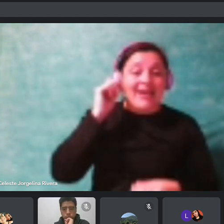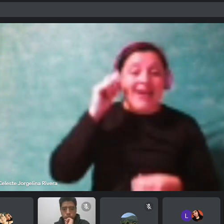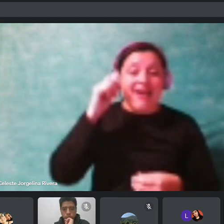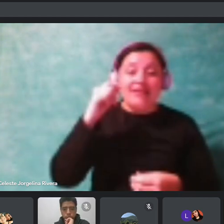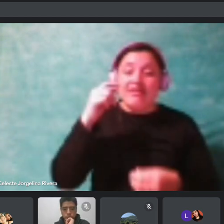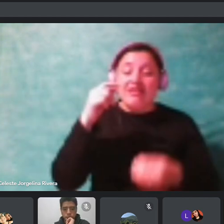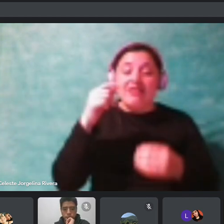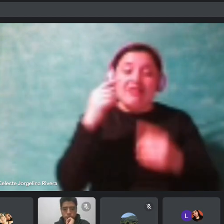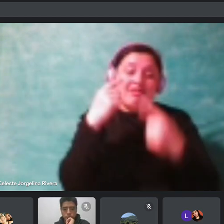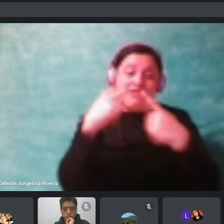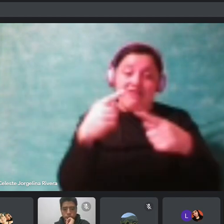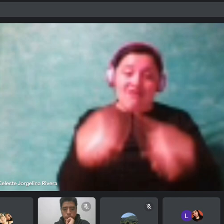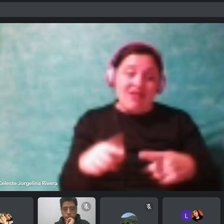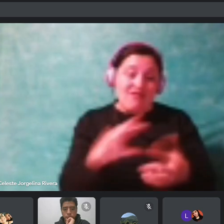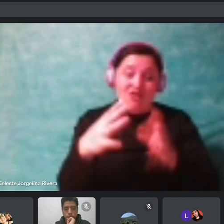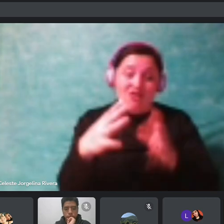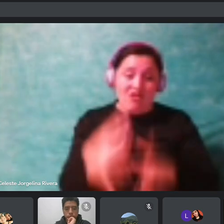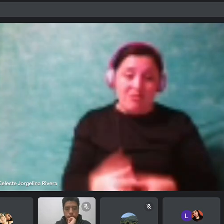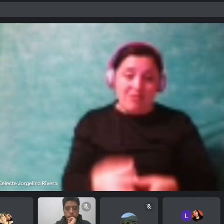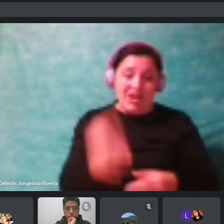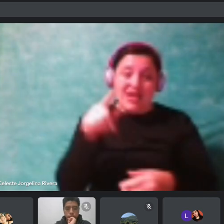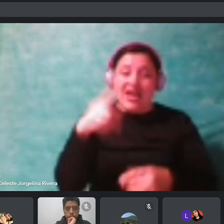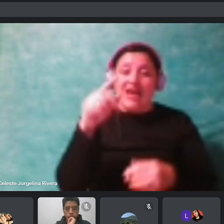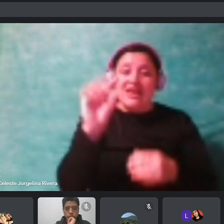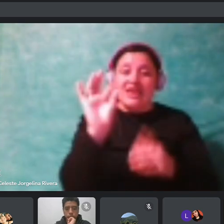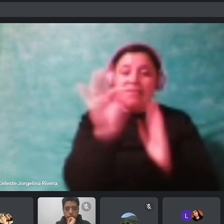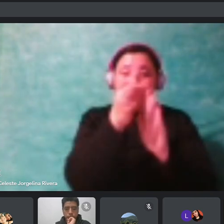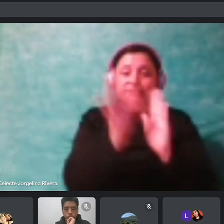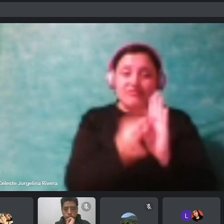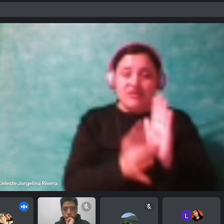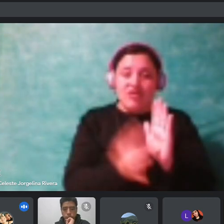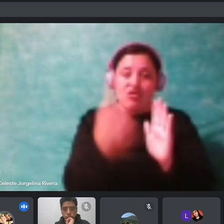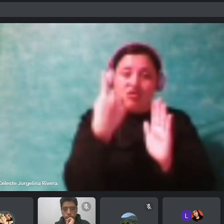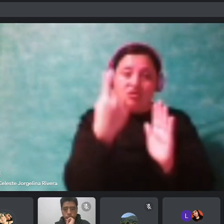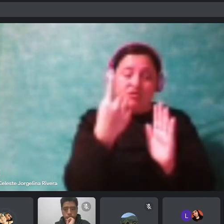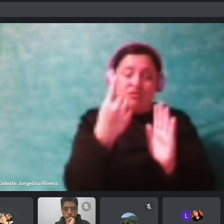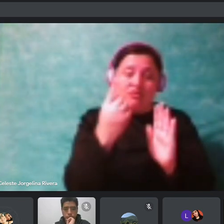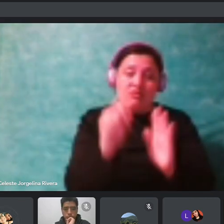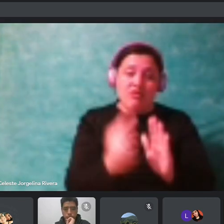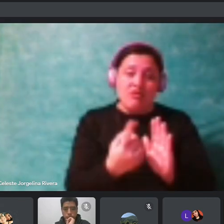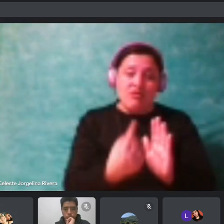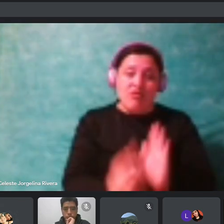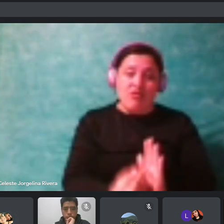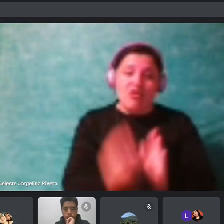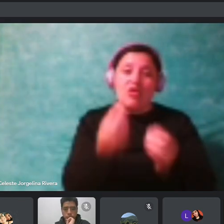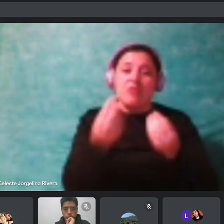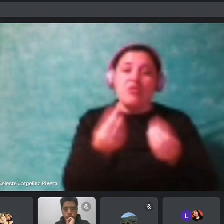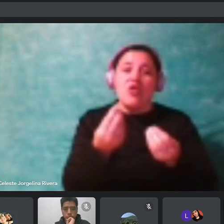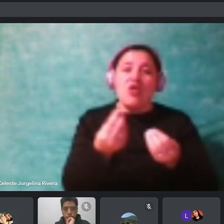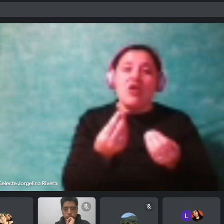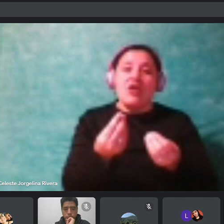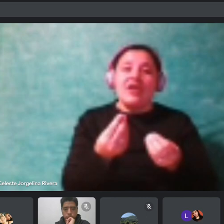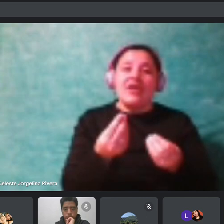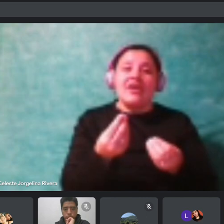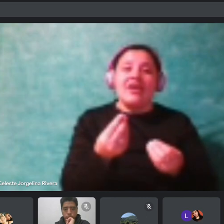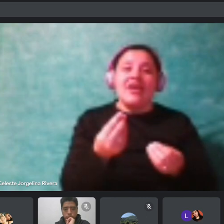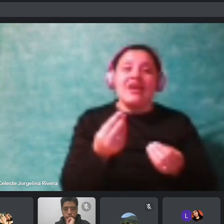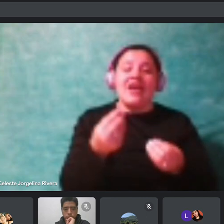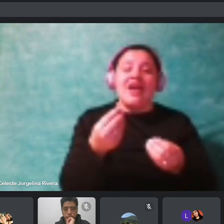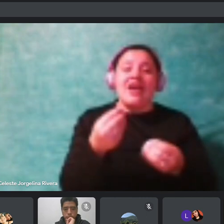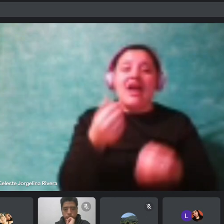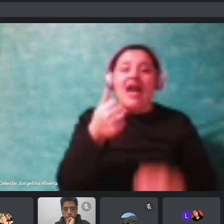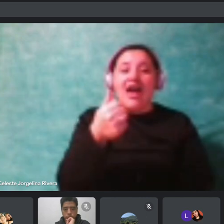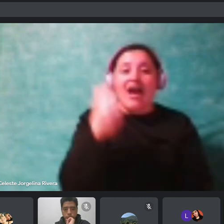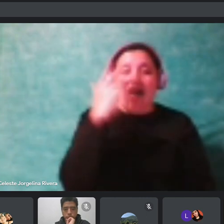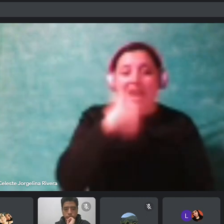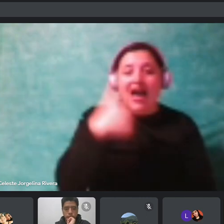hacer esto. Y acá están enumeradas de hacer, hacer y hacer, ¿sí? Entonces, son las habilidades de buscar, que siempre